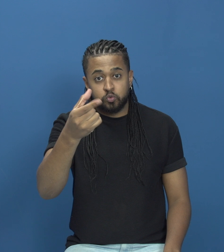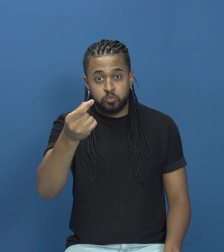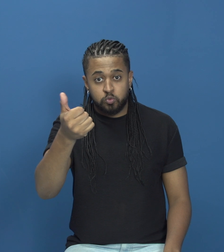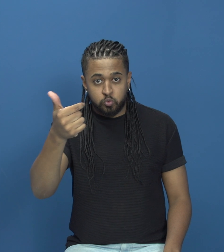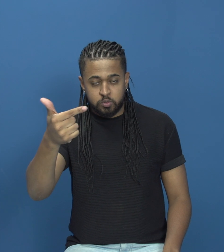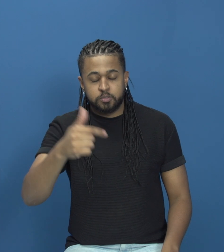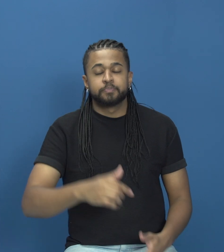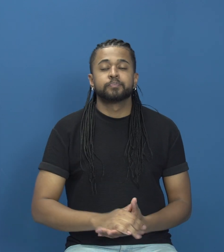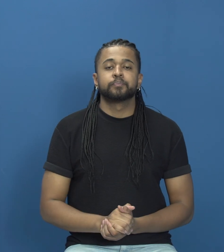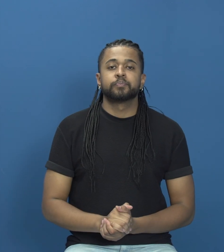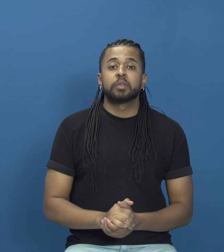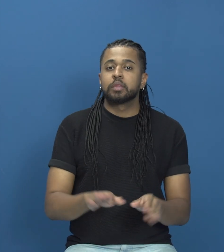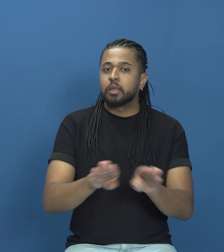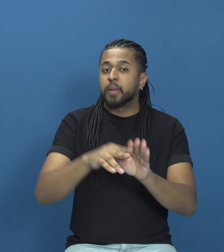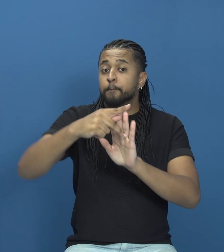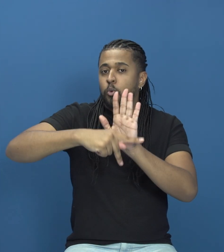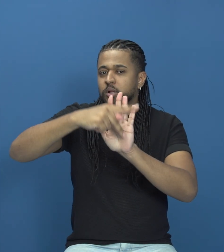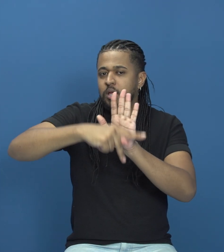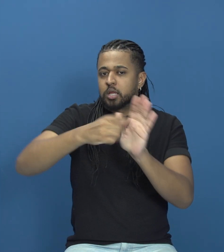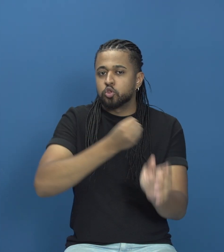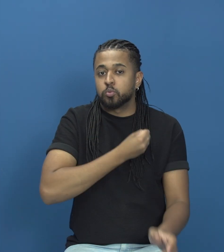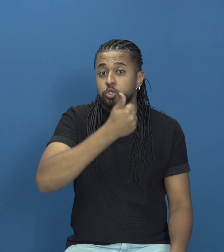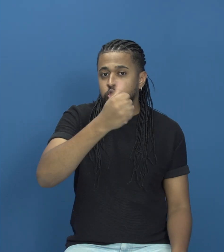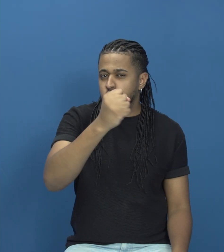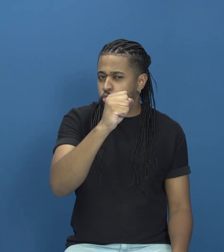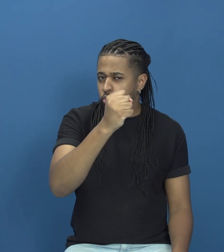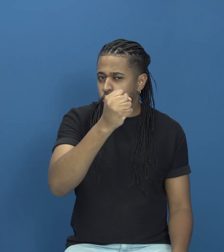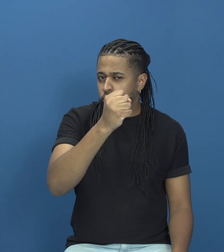7.824/2012 e pela Portaria nº